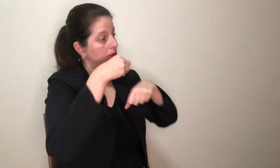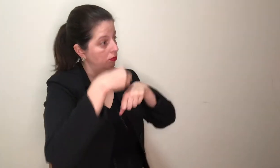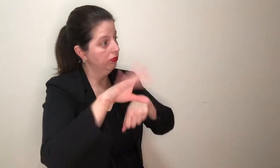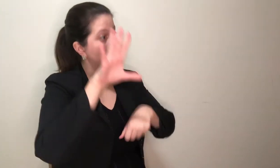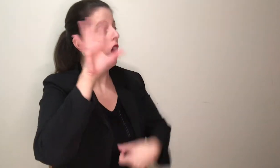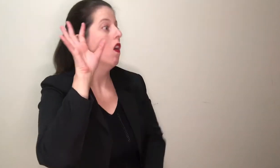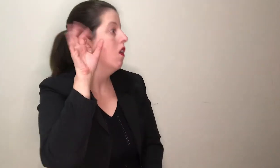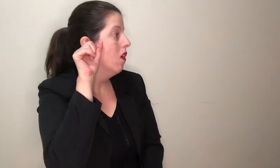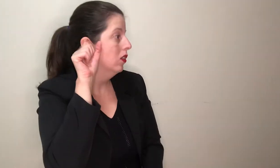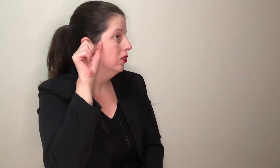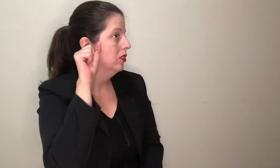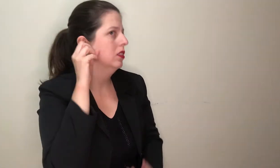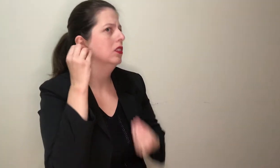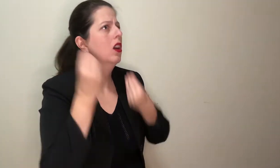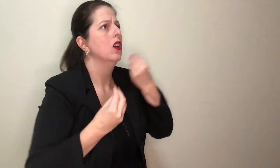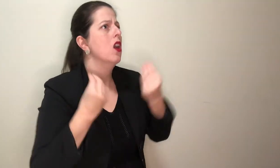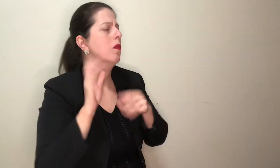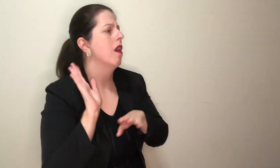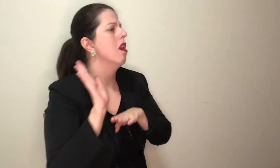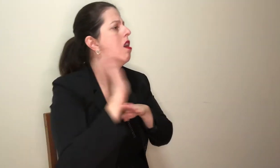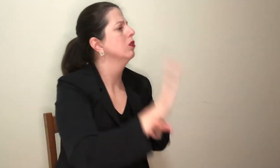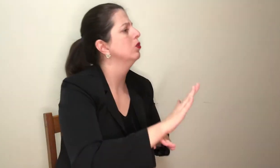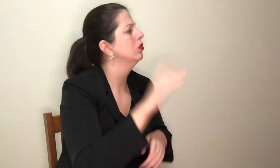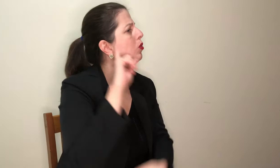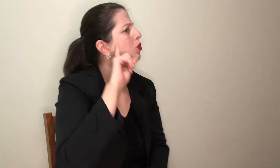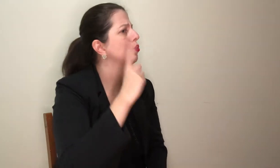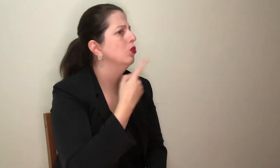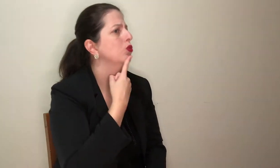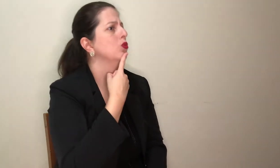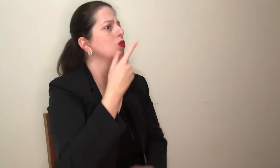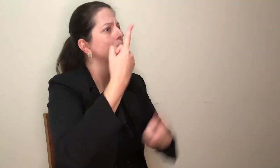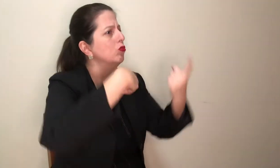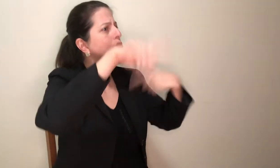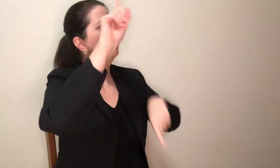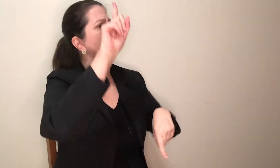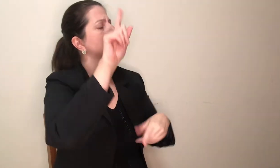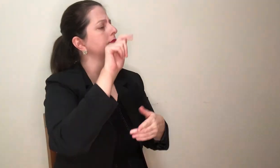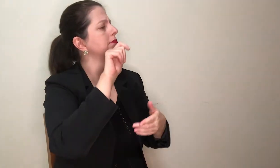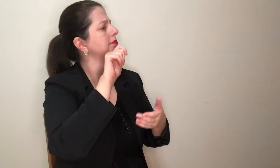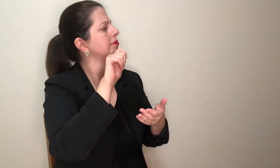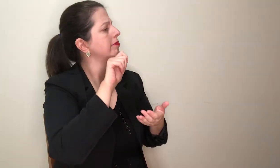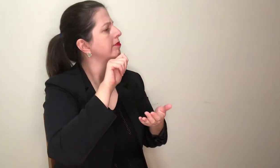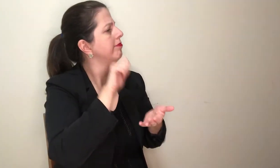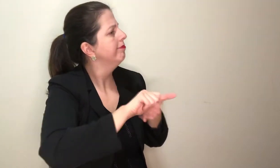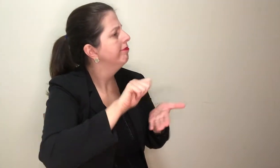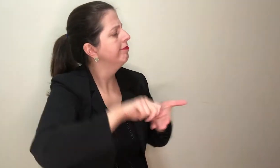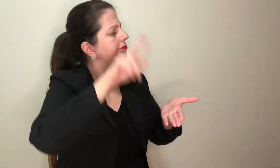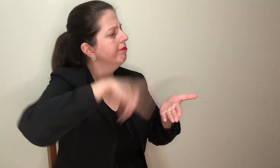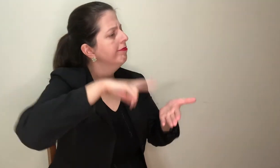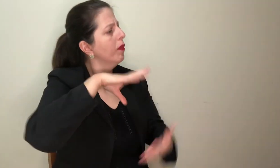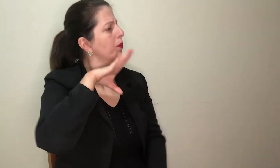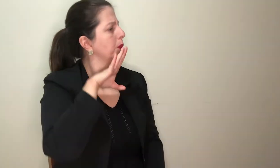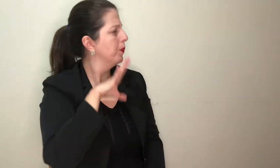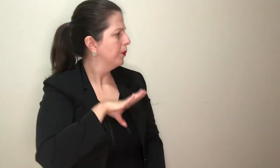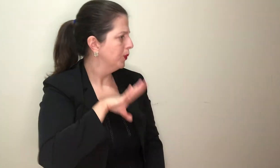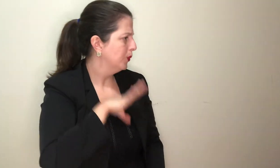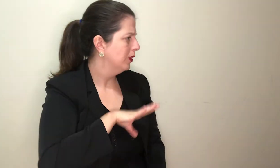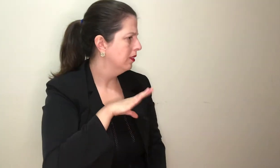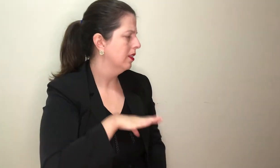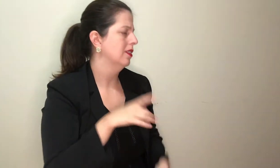Uma dica para os ouvintes: como que vocês podem acompanhar o desenvolvimento e o sucesso do